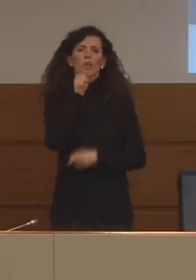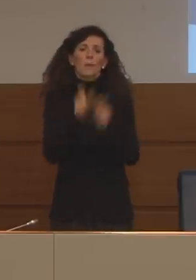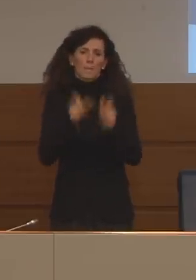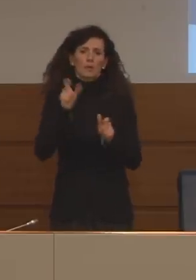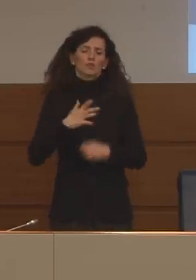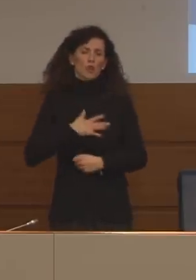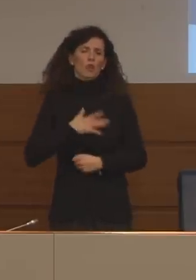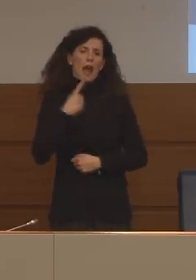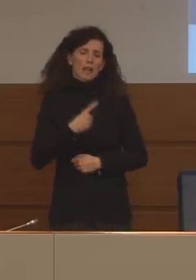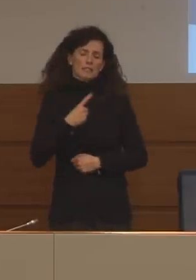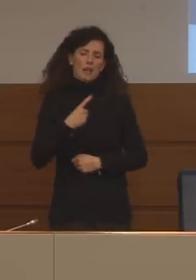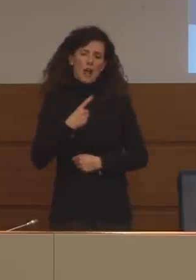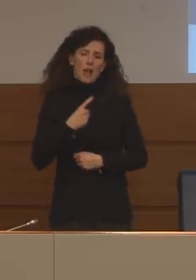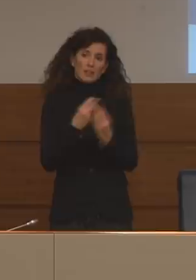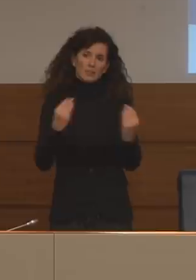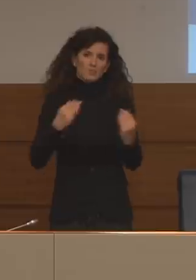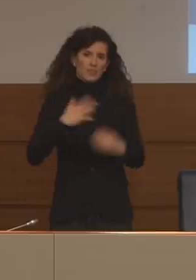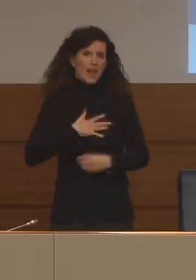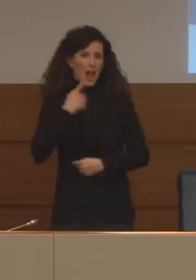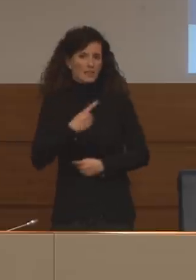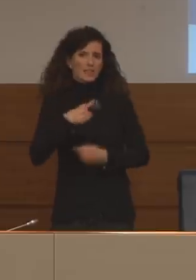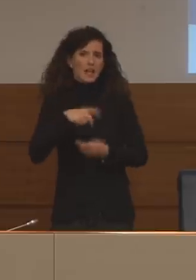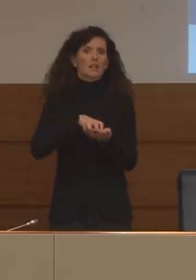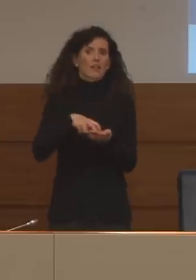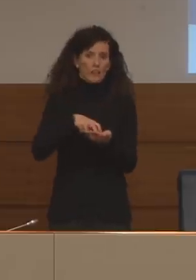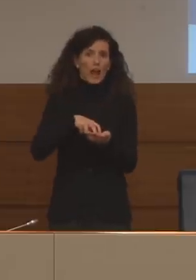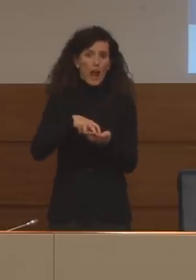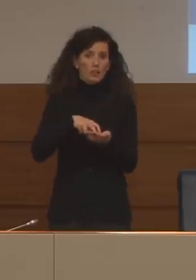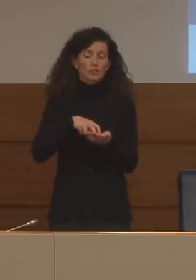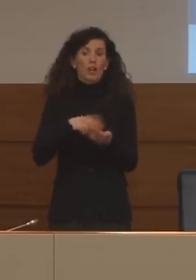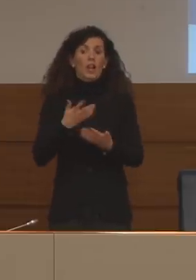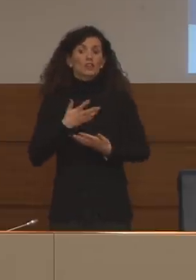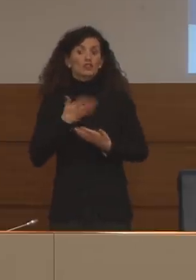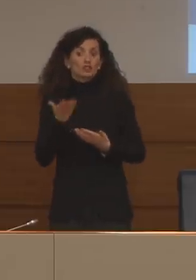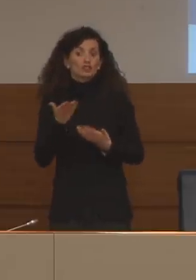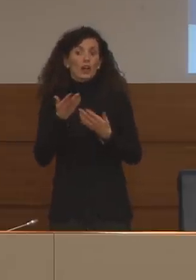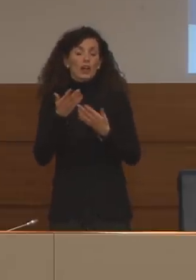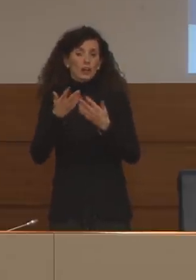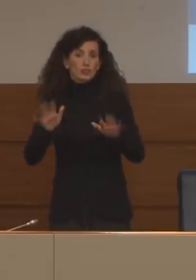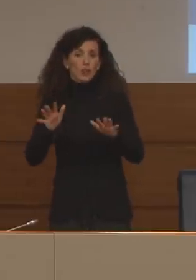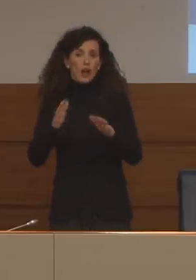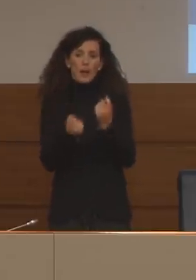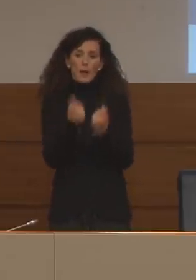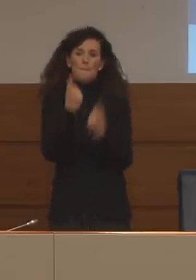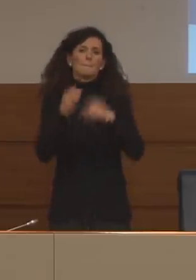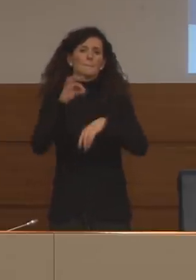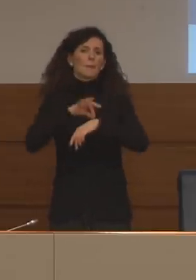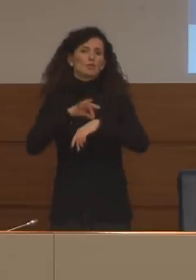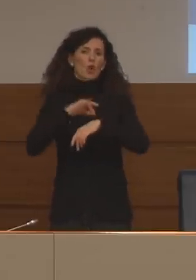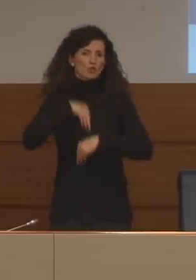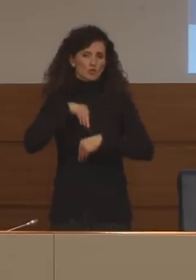molto anziane e fragili portatori di più patologie croniche